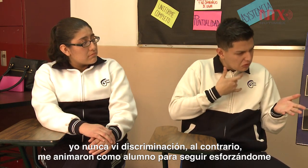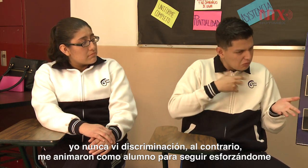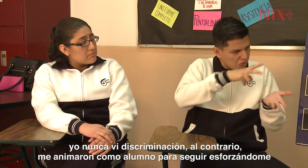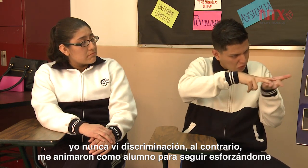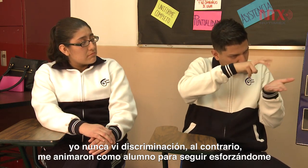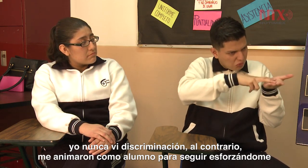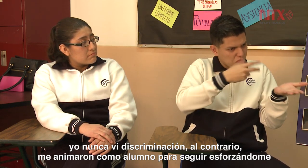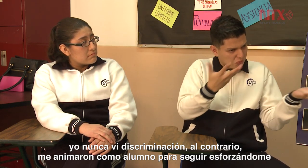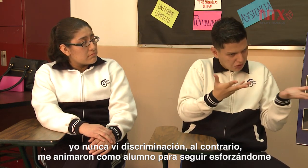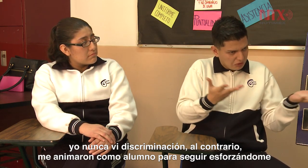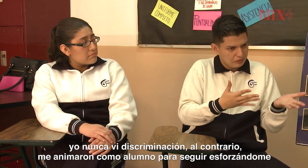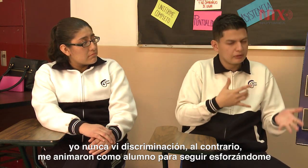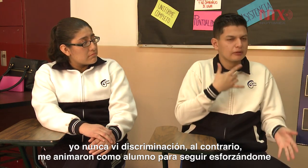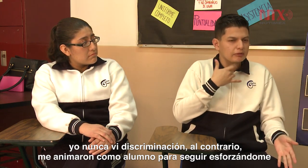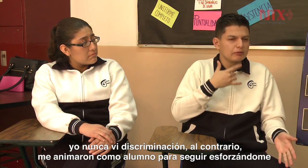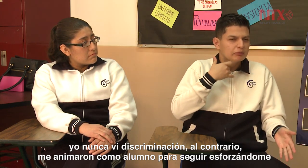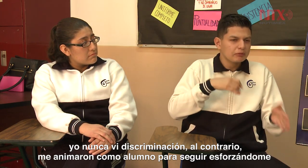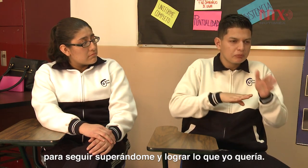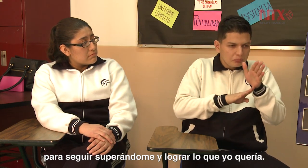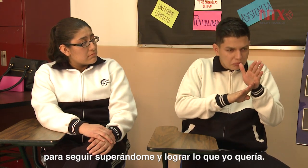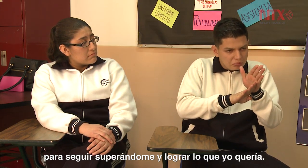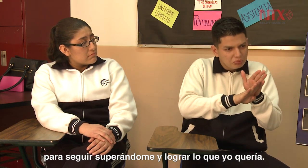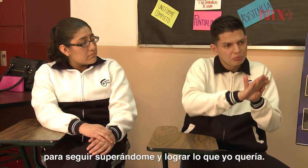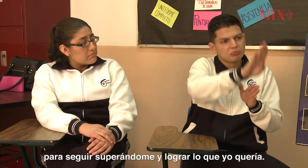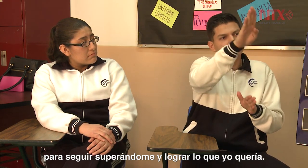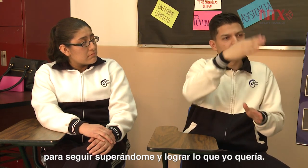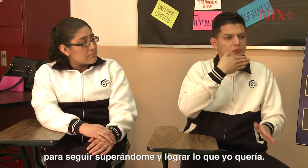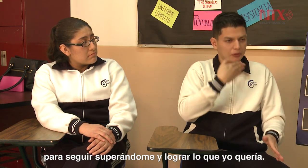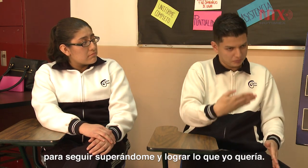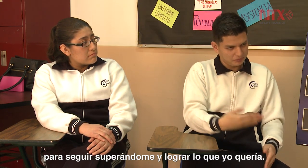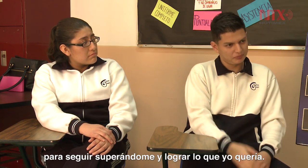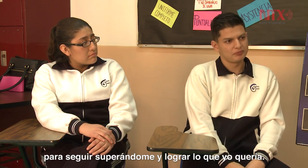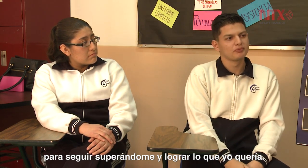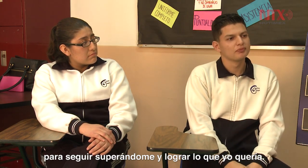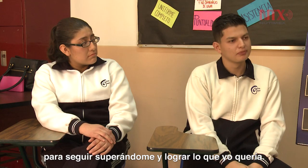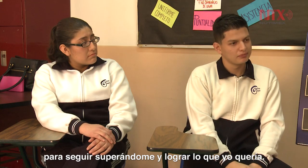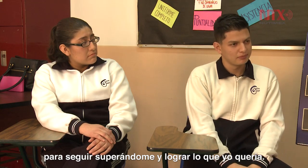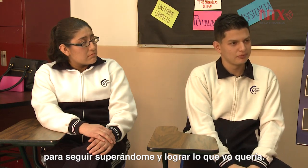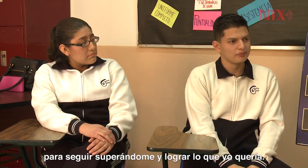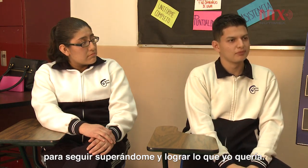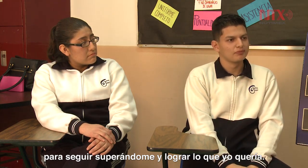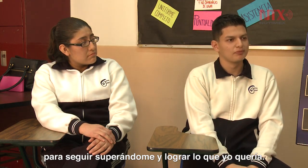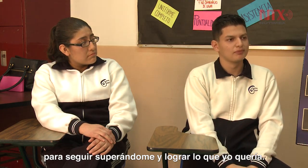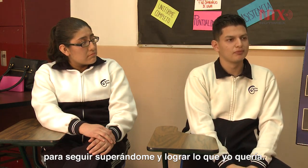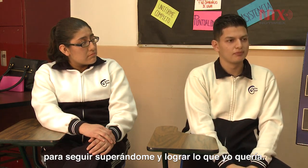alumno para seguir esforzándome, para seguir superándome, y lograr lo que yo quería.